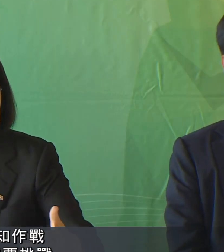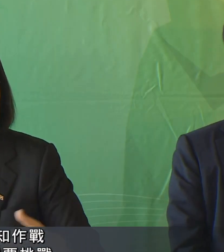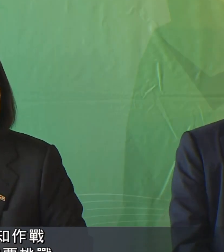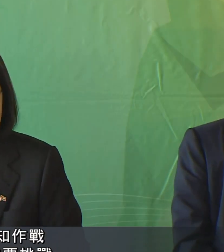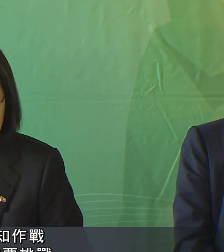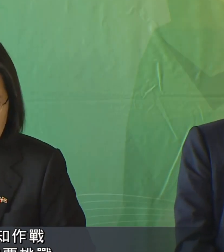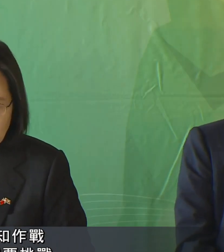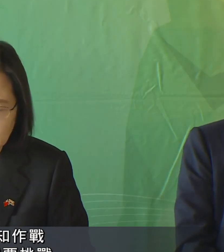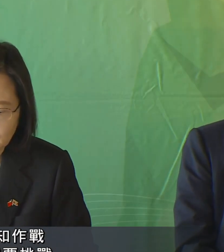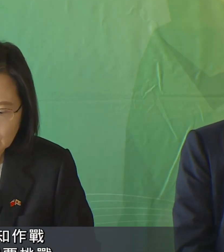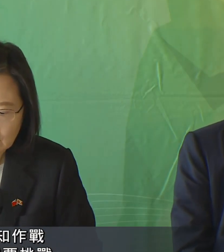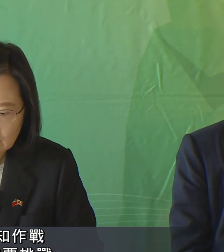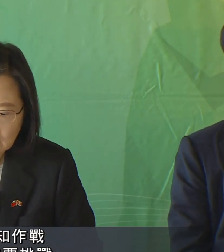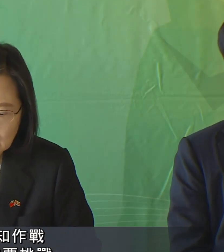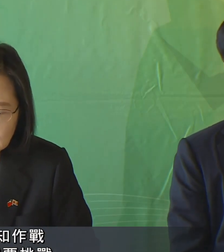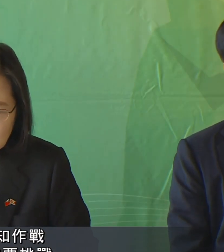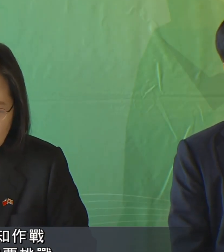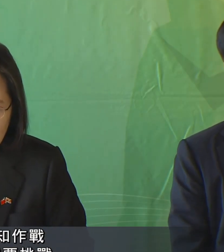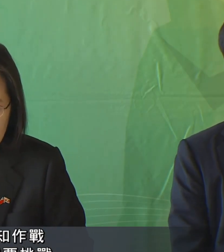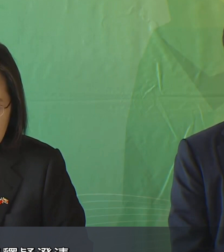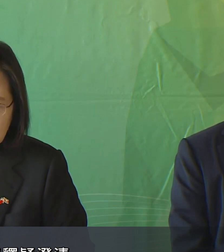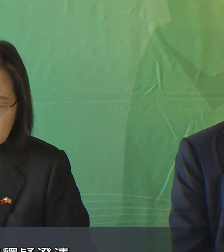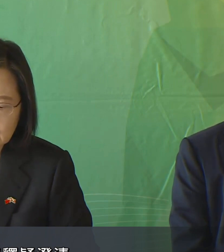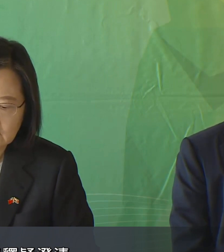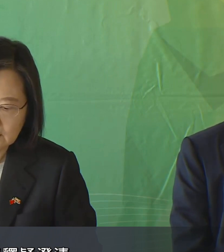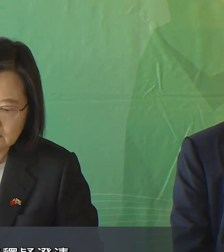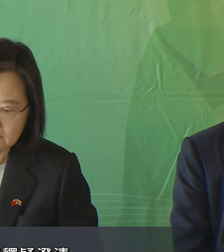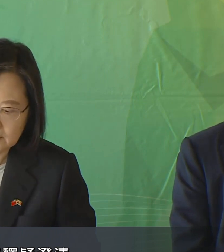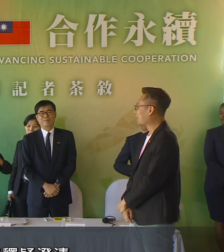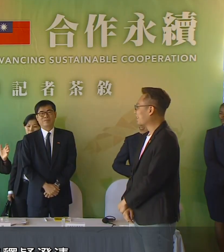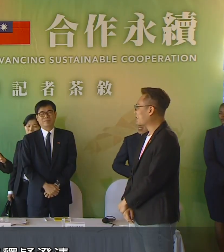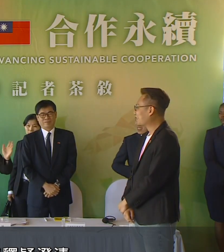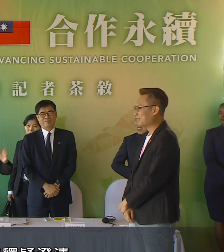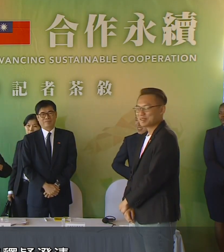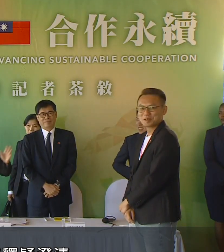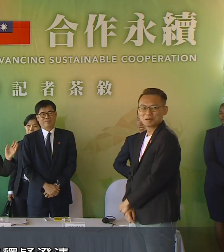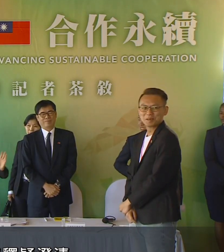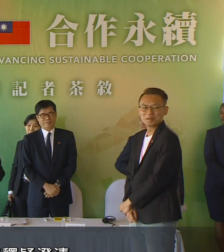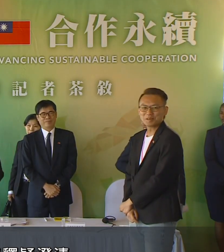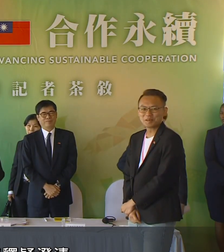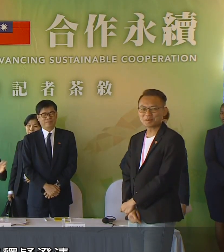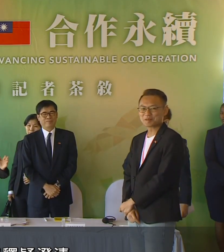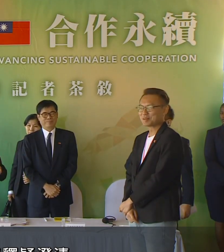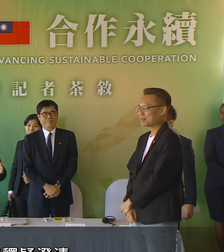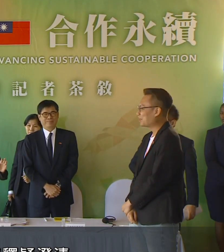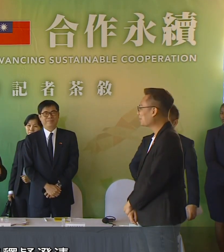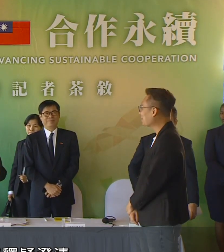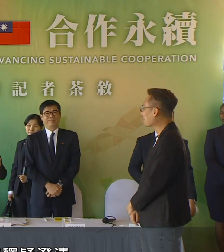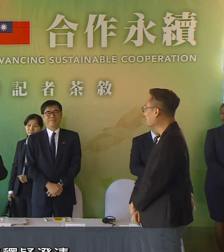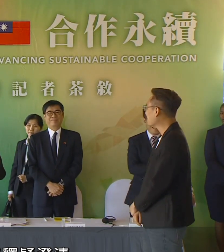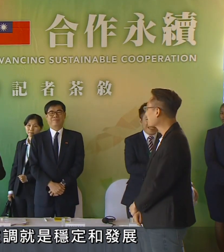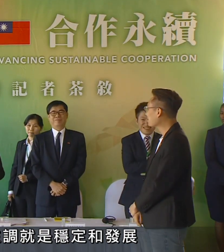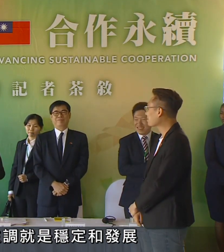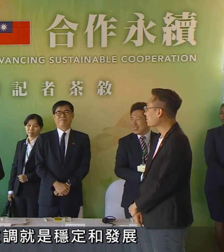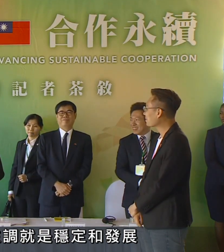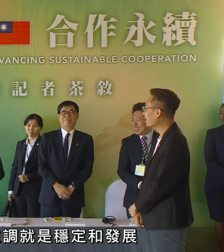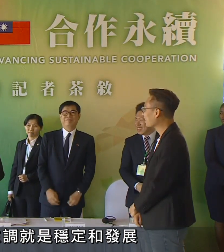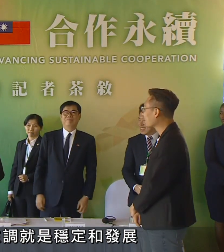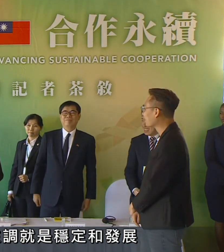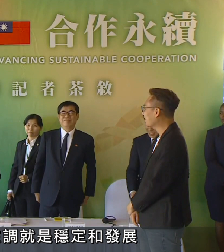战，对于台湾民主是重要挑战，国人不能不谨慎。相关单位也要尽速事宜澄清，尤其政府的执政主调